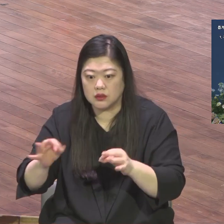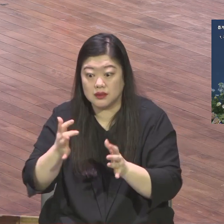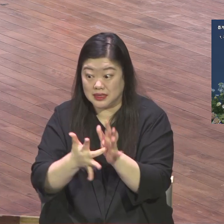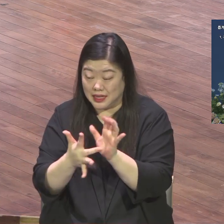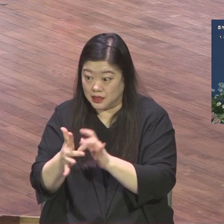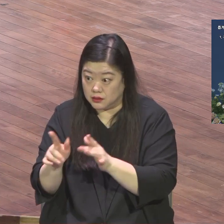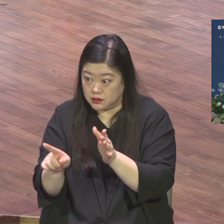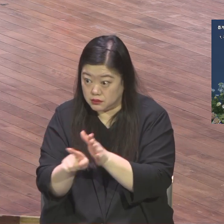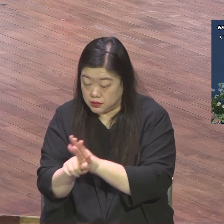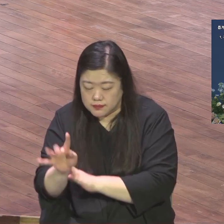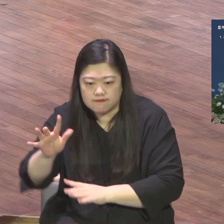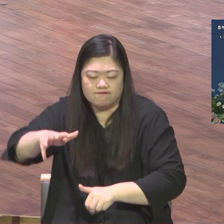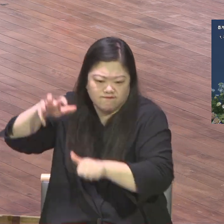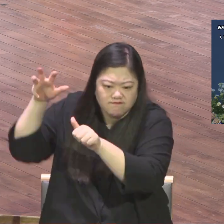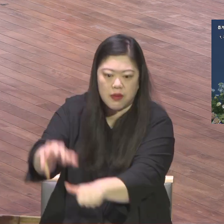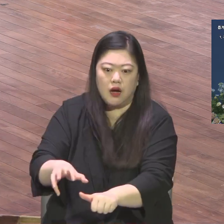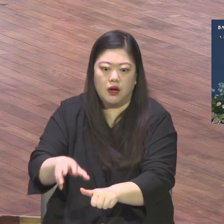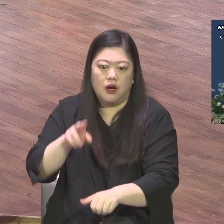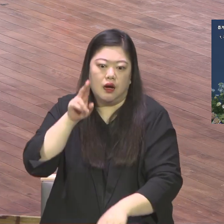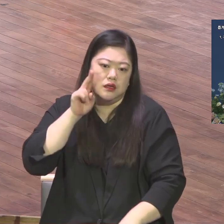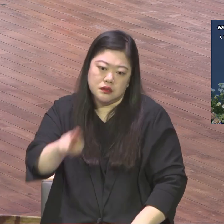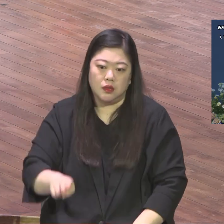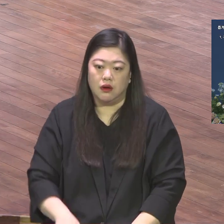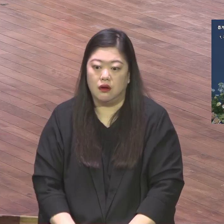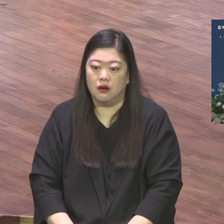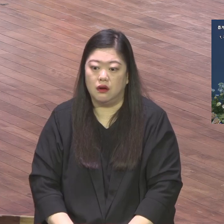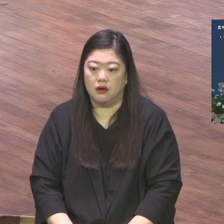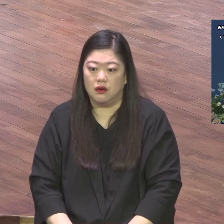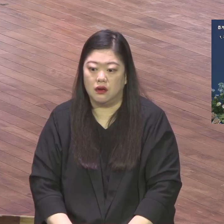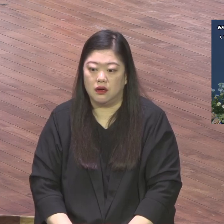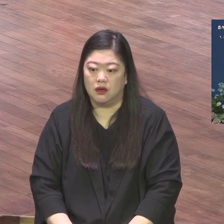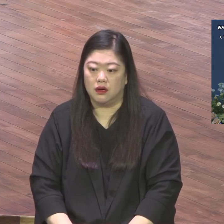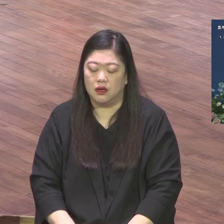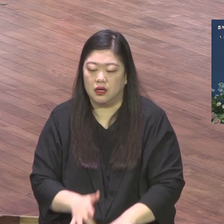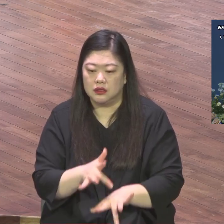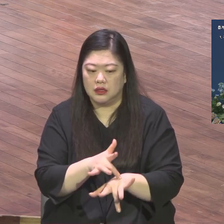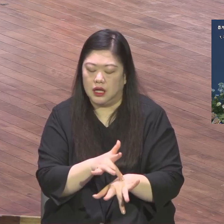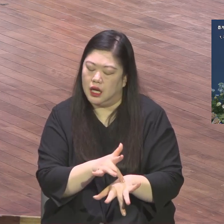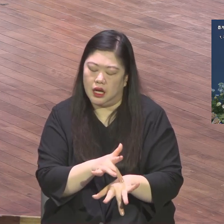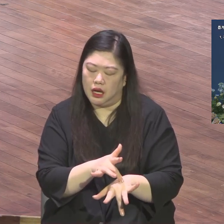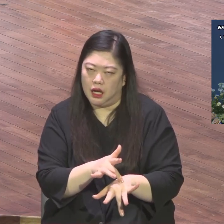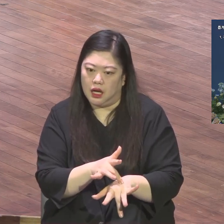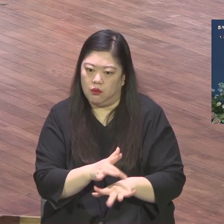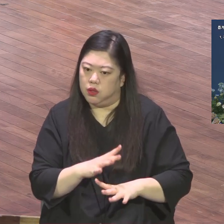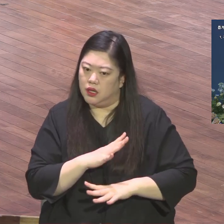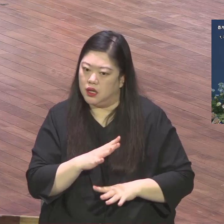구원이기 때문에 사단의 거두의 전략입니다. 예수 이름만 말하지 말라고.